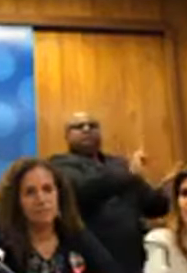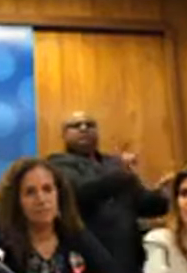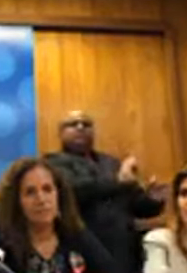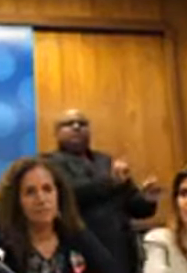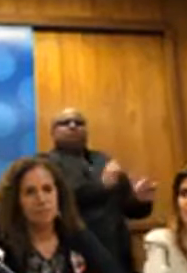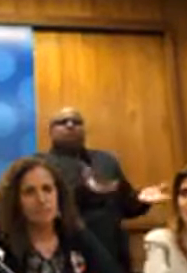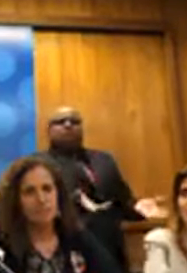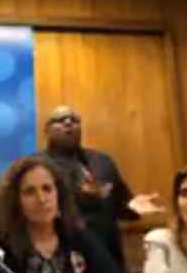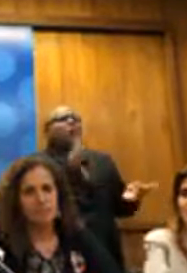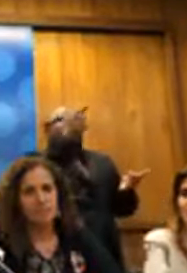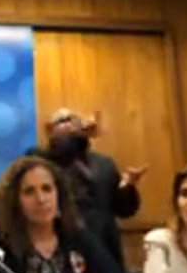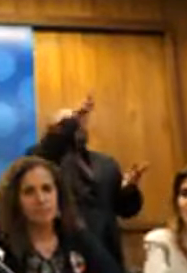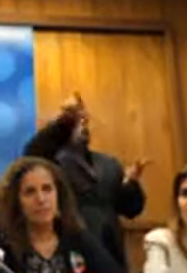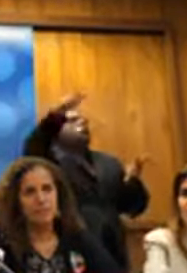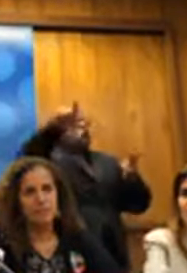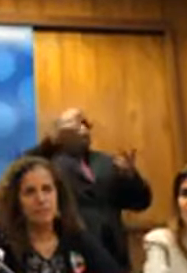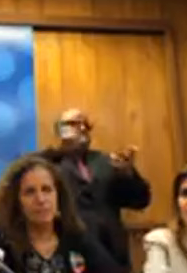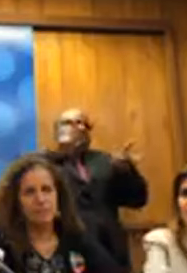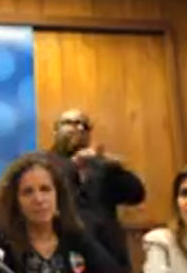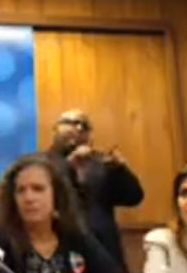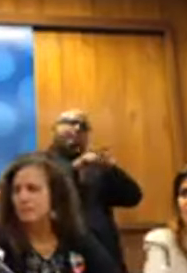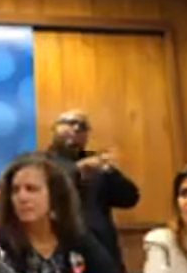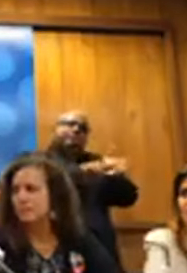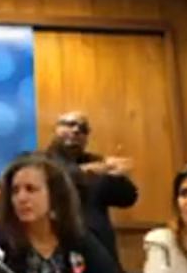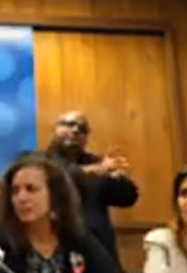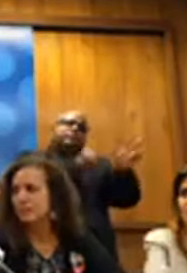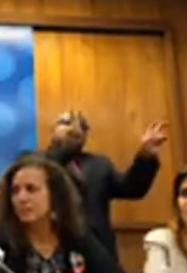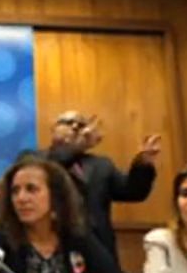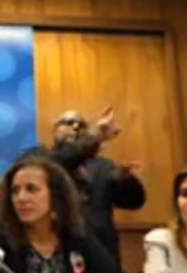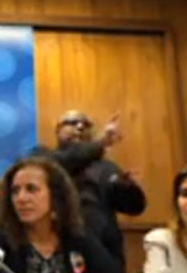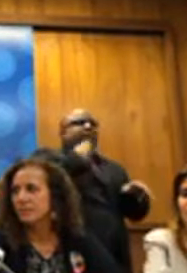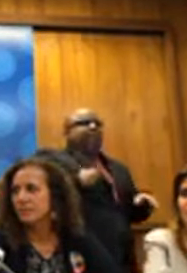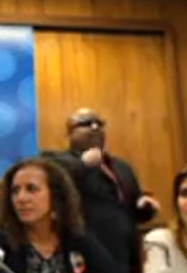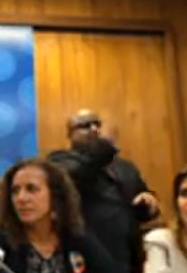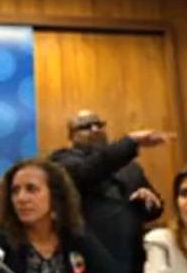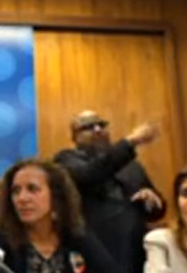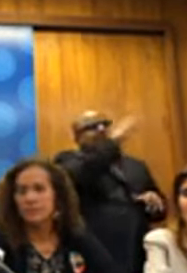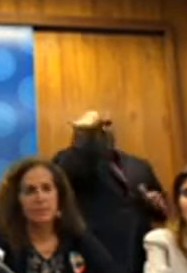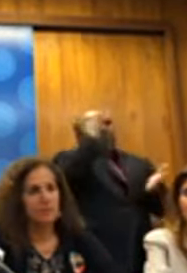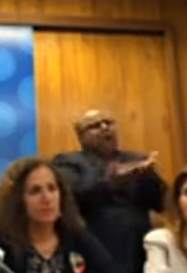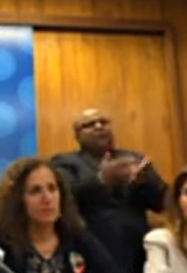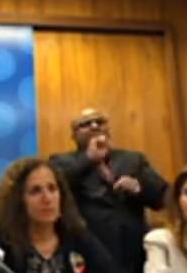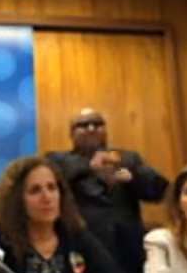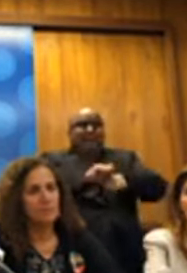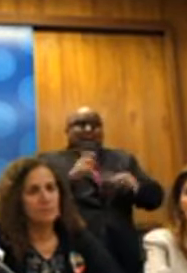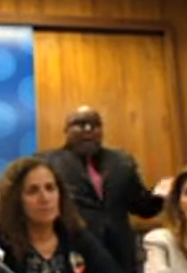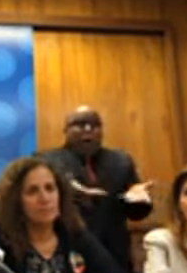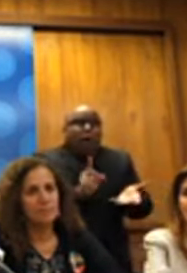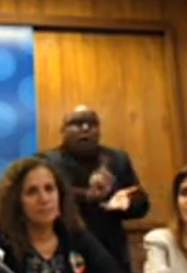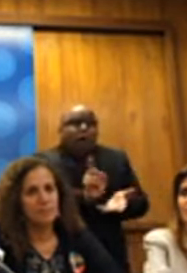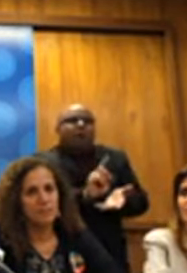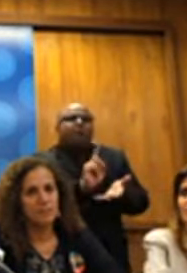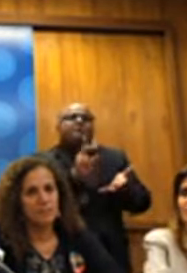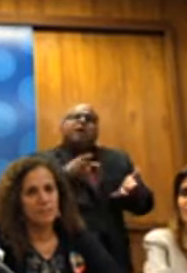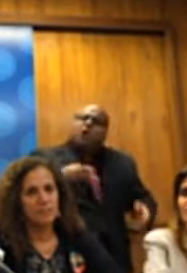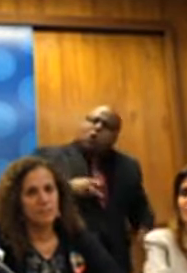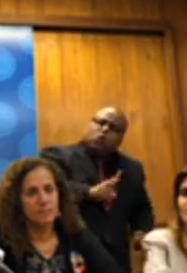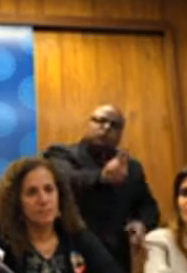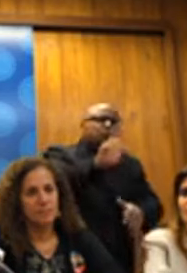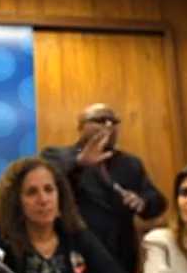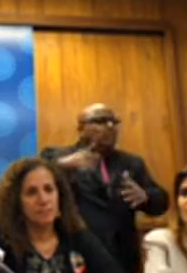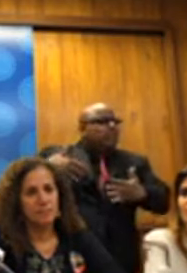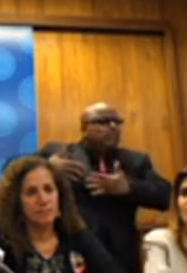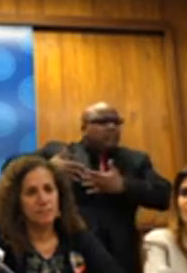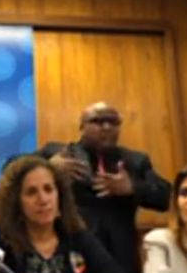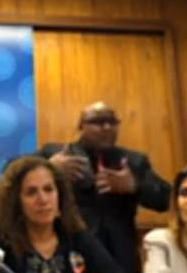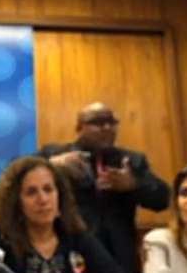estão investigando. Eu acredito que isso não vai parar aqui, nem no dia da eleição.